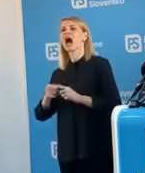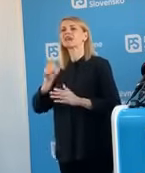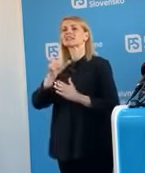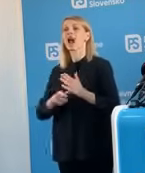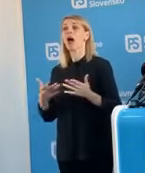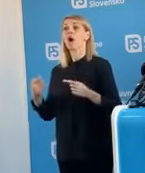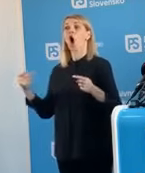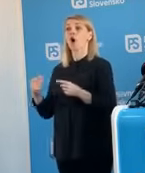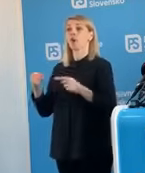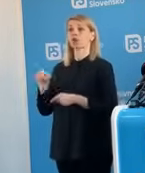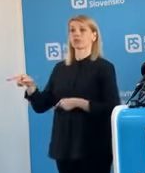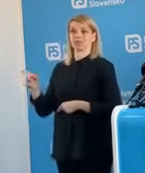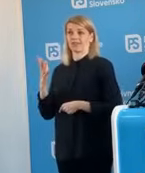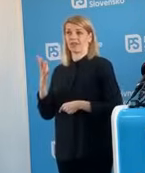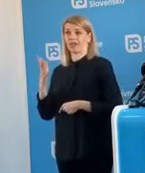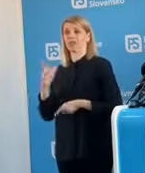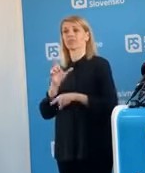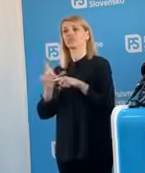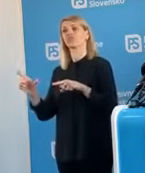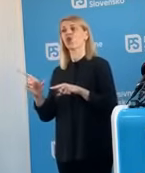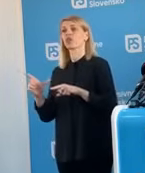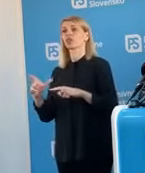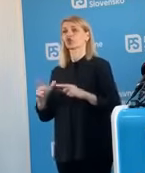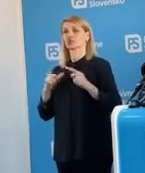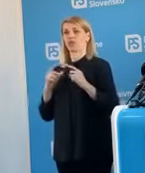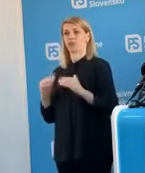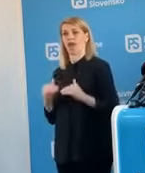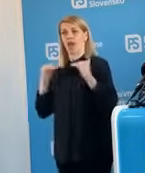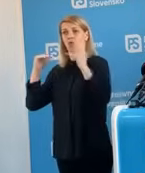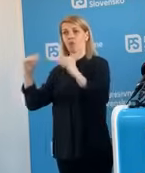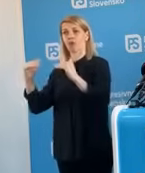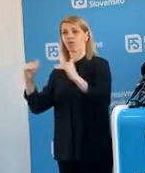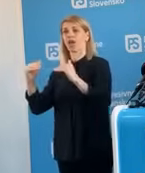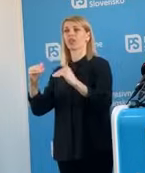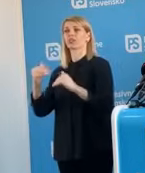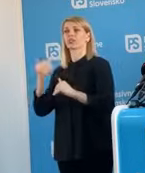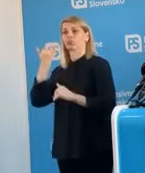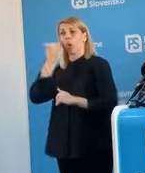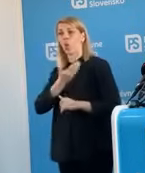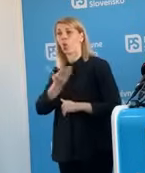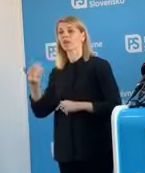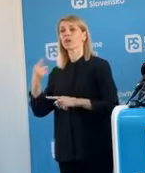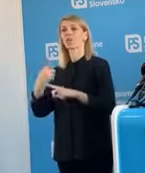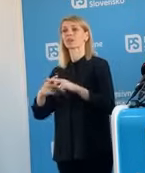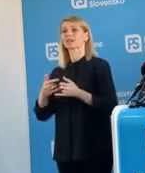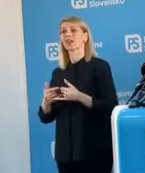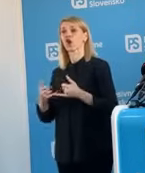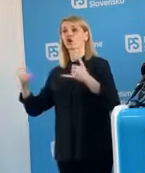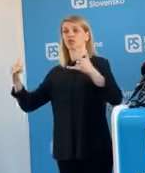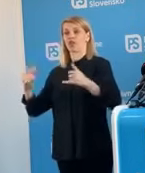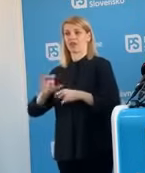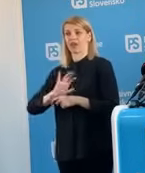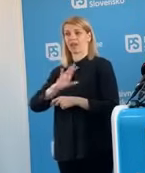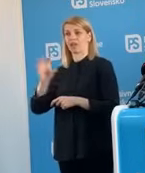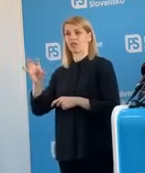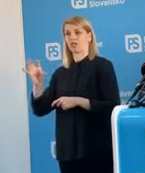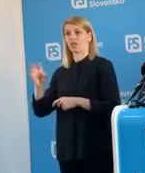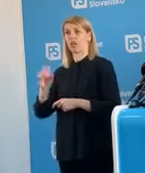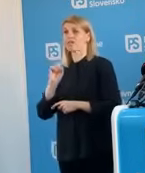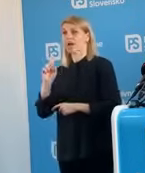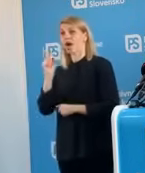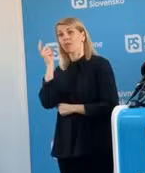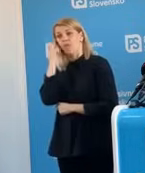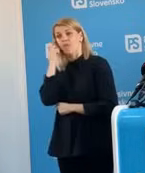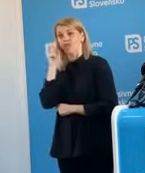stranu, sú určené pre životnú úroveň ľudí na Slovensku a pre rozvoj regiónov a to by si mala uvedomiť aj táto vláda, ktorá s